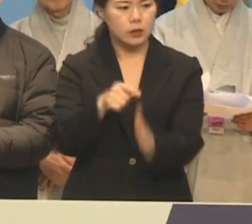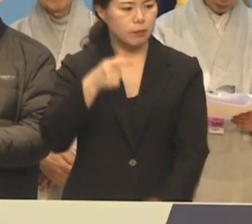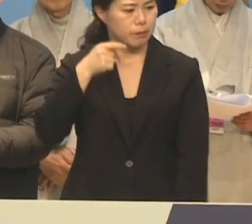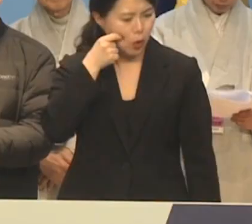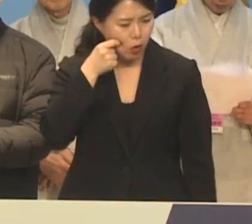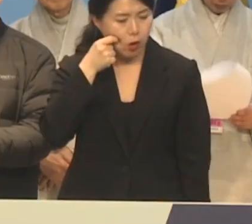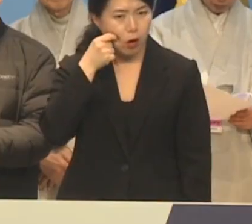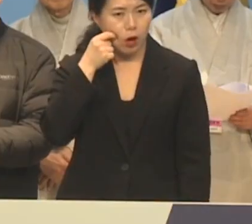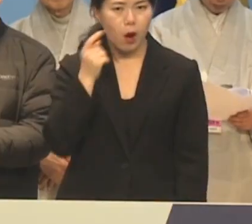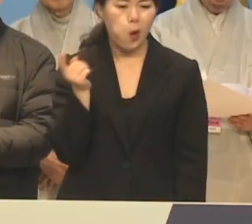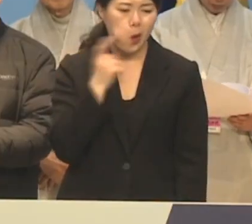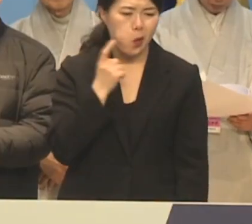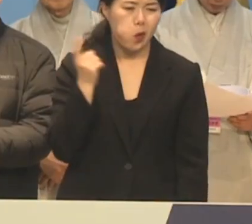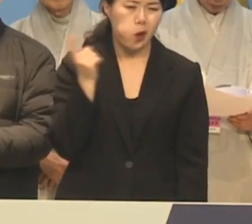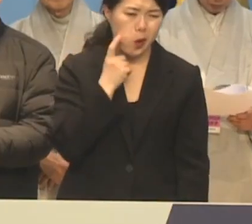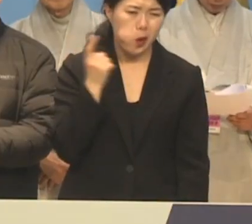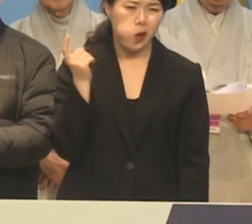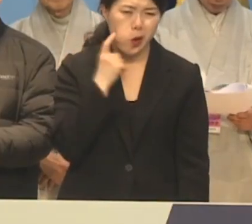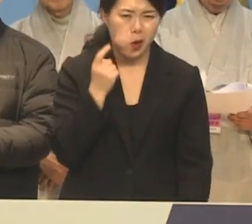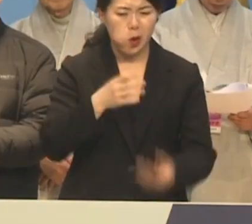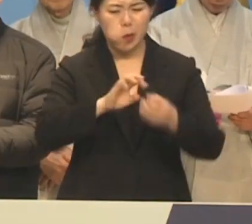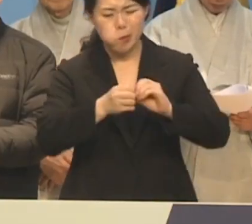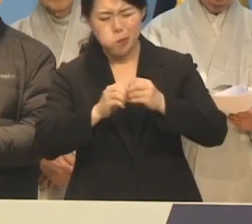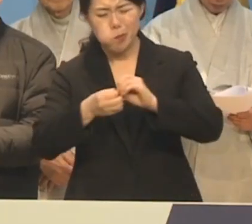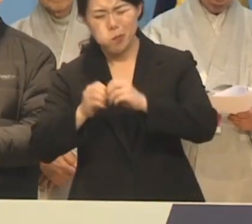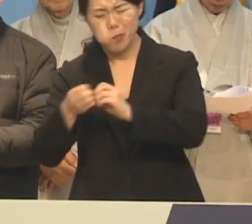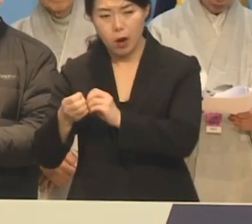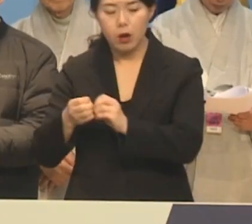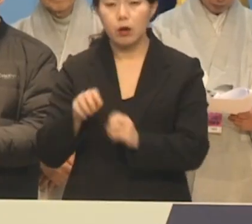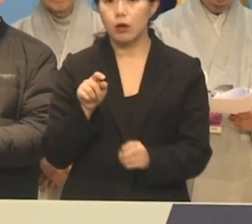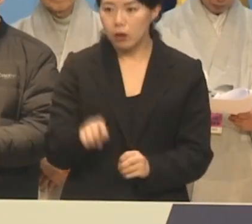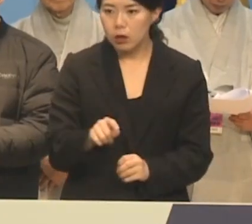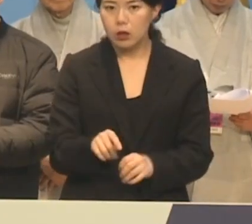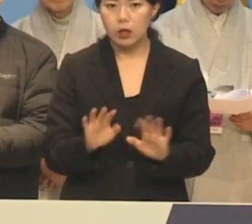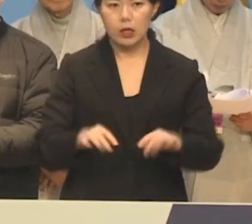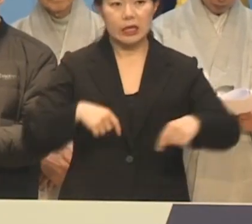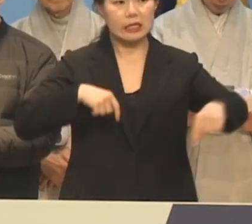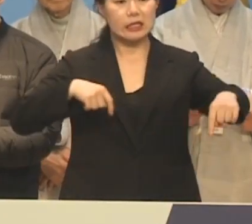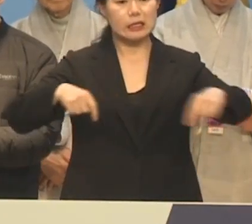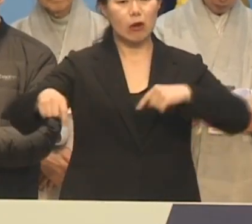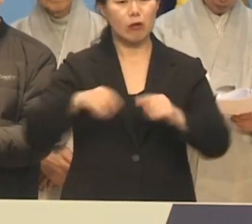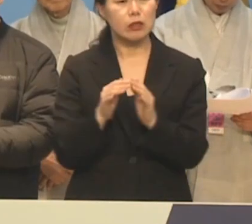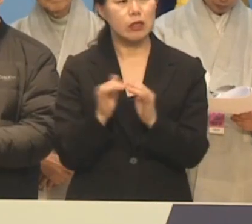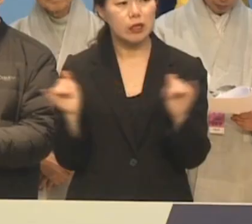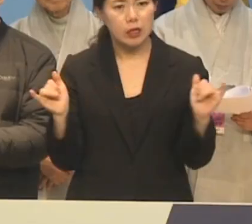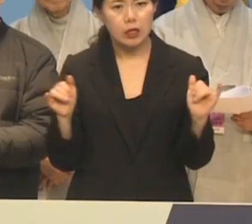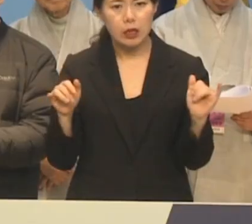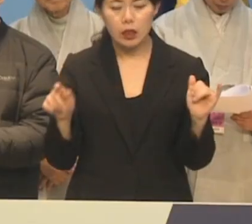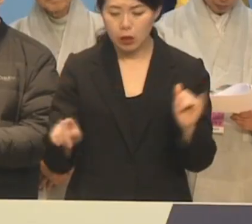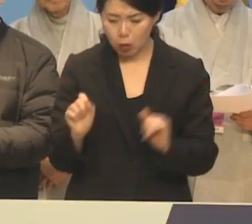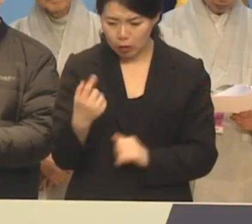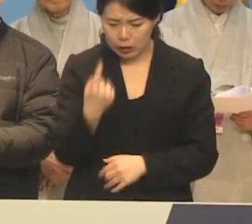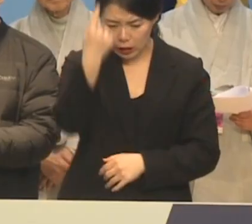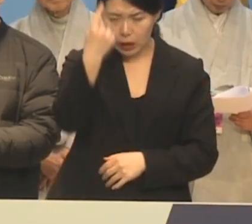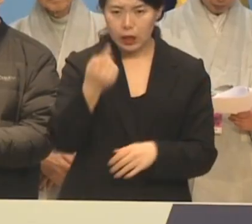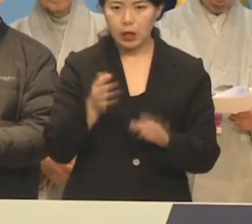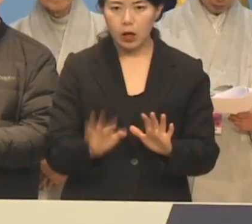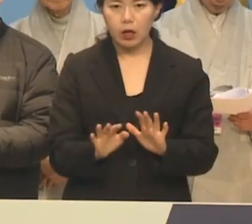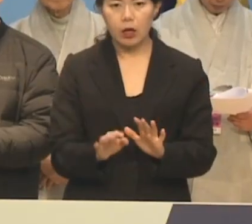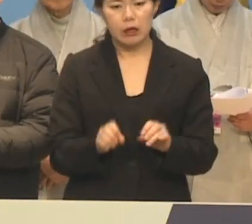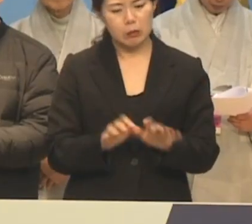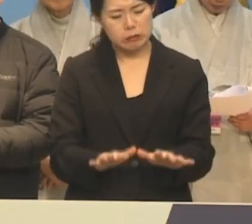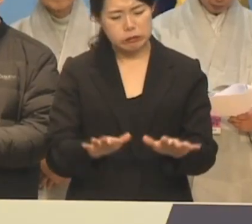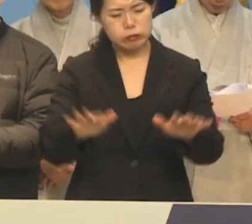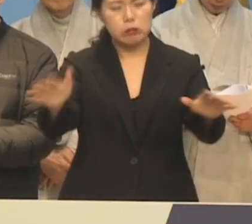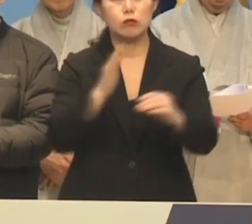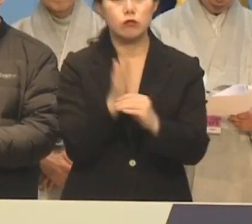하는 거짓말과 궤변이 소위 정치 지도자라는 이들을 통해 무차별적으로